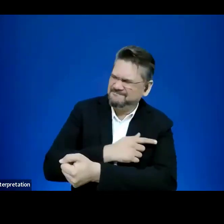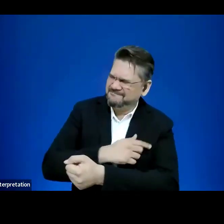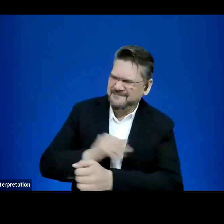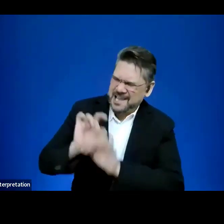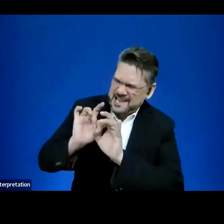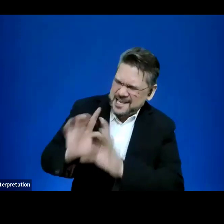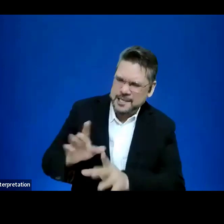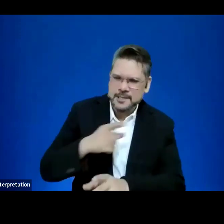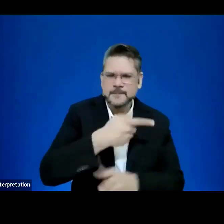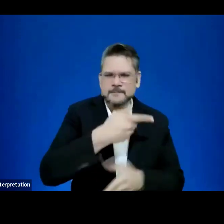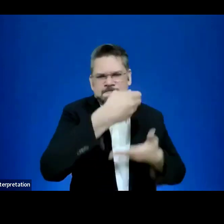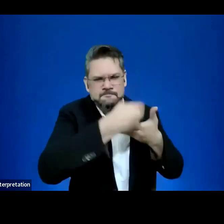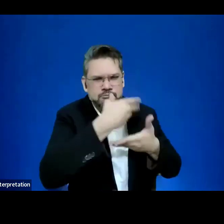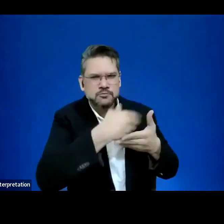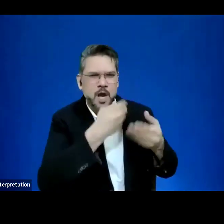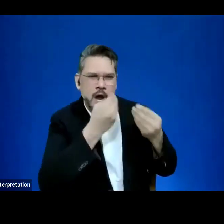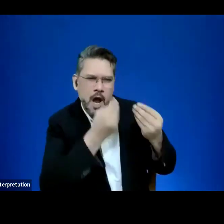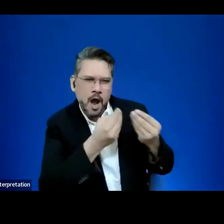到你的教导，